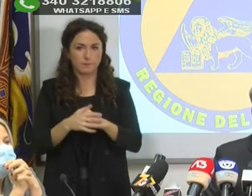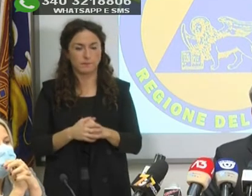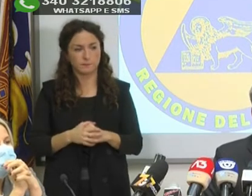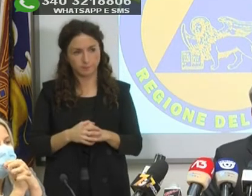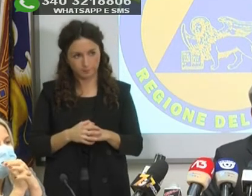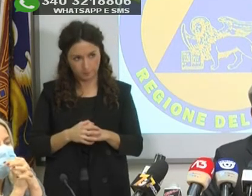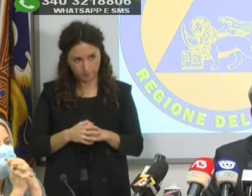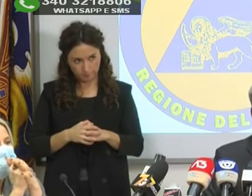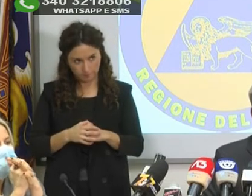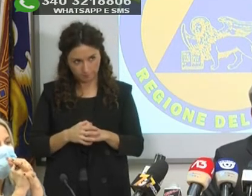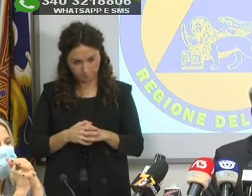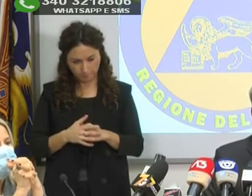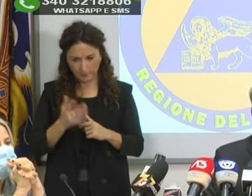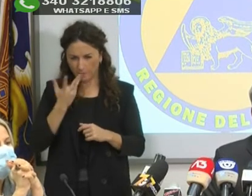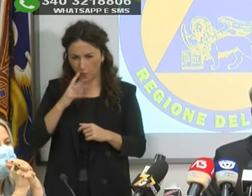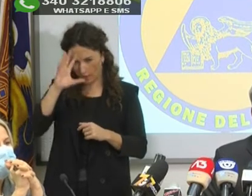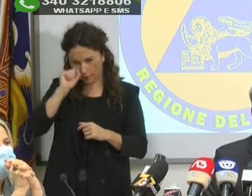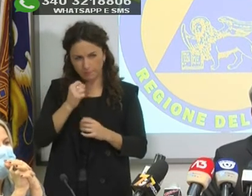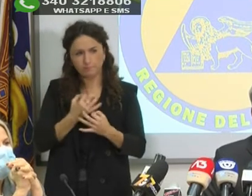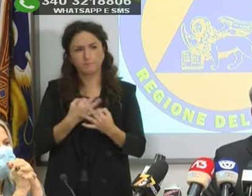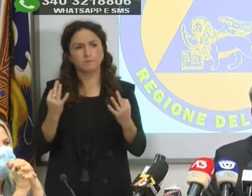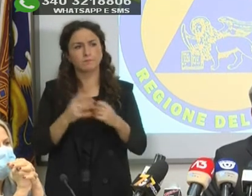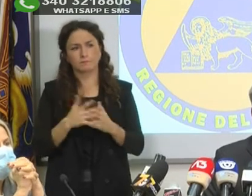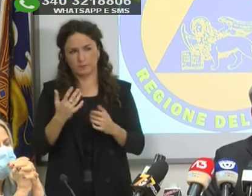Esatto. Ecco, no, per capire bene, secondo me